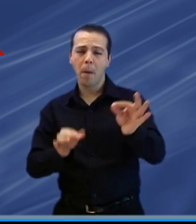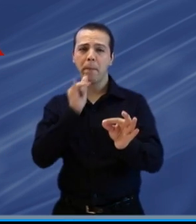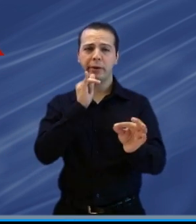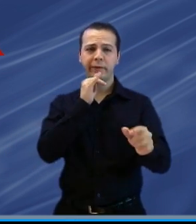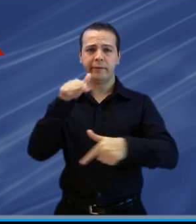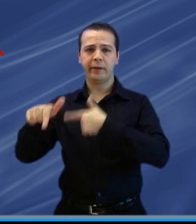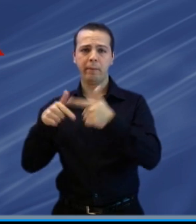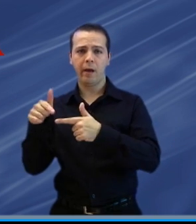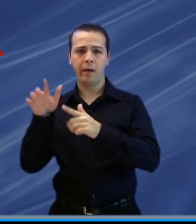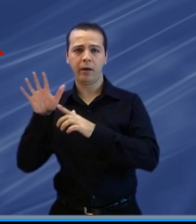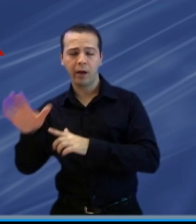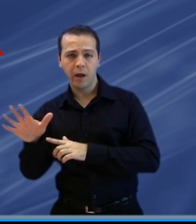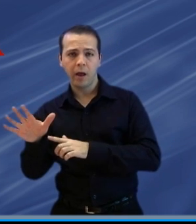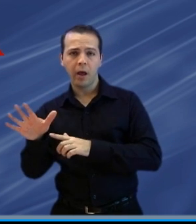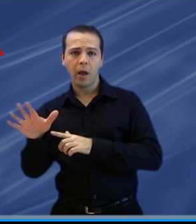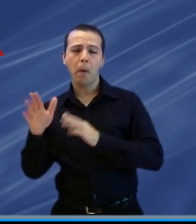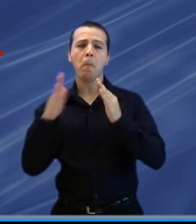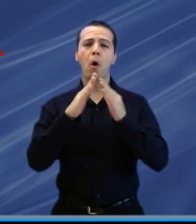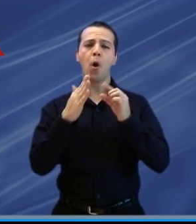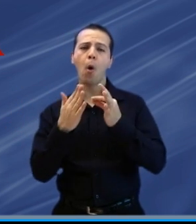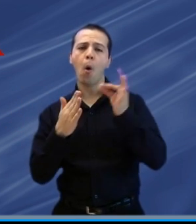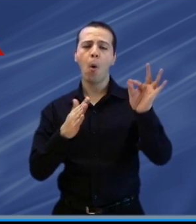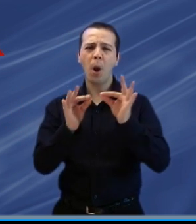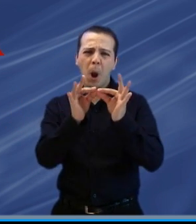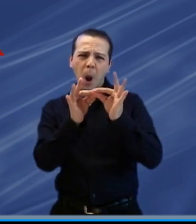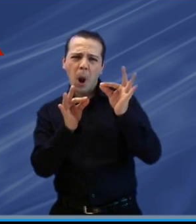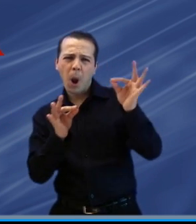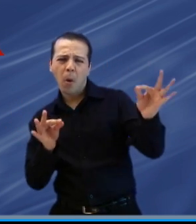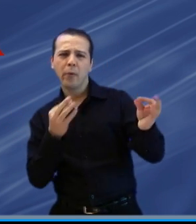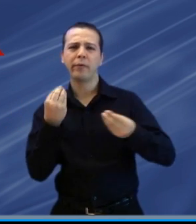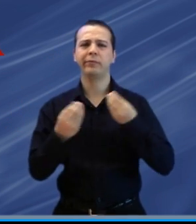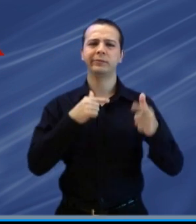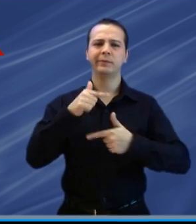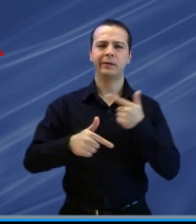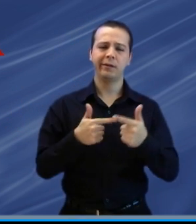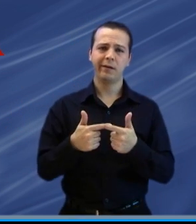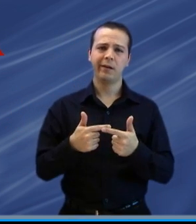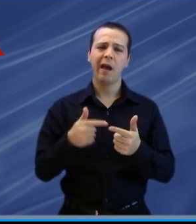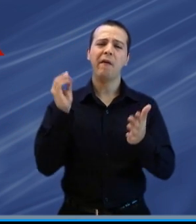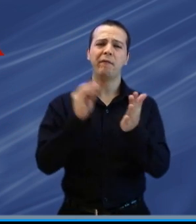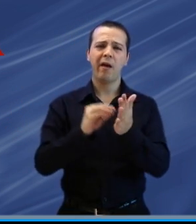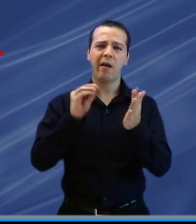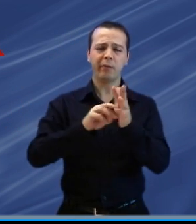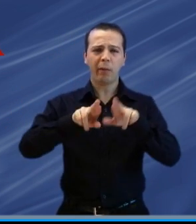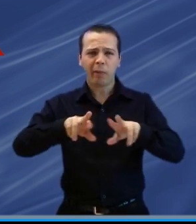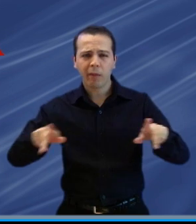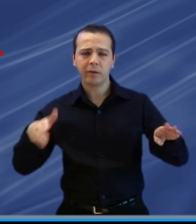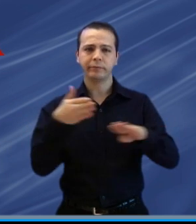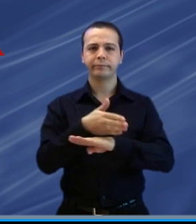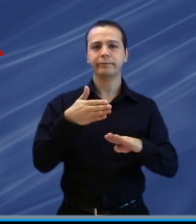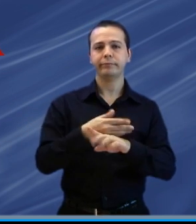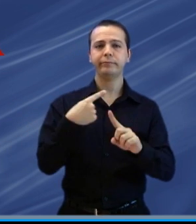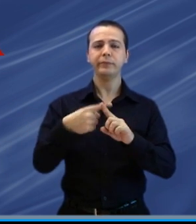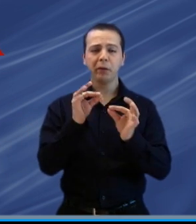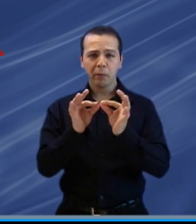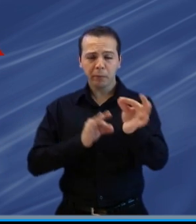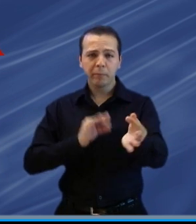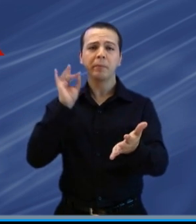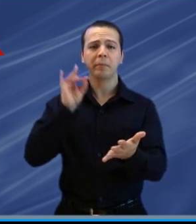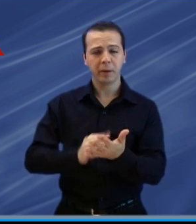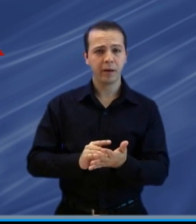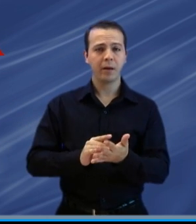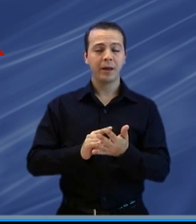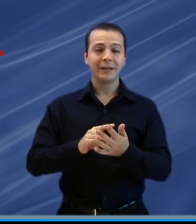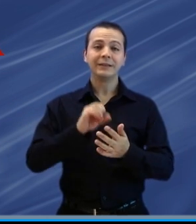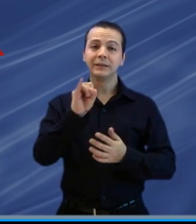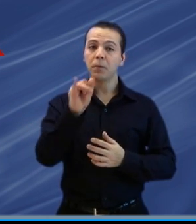de repente do outro lado da cidade, para trabalhar, porque é só lá que eles conseguiram contratar alguém. Se